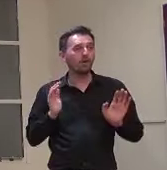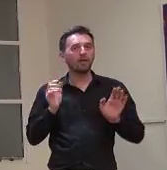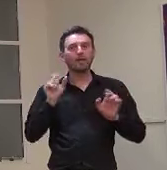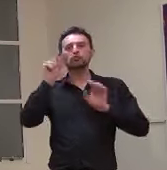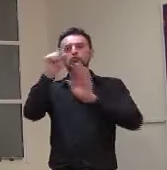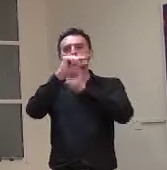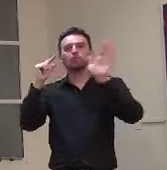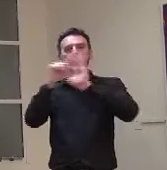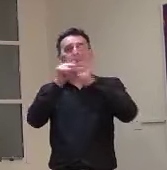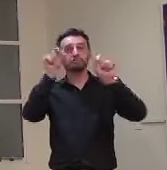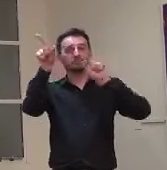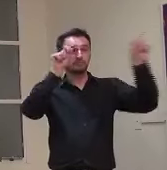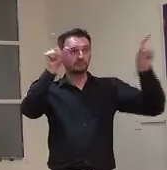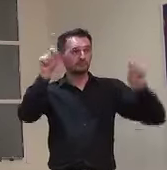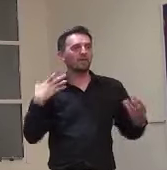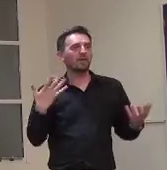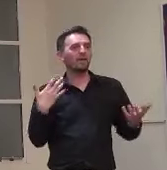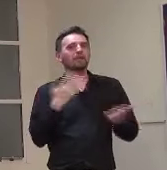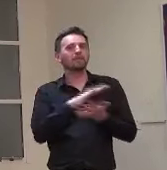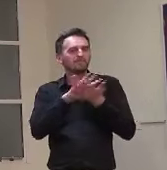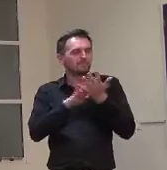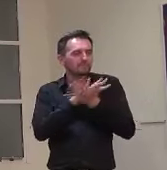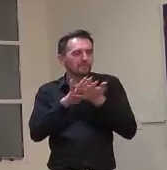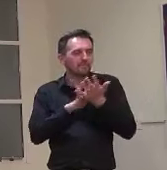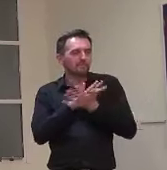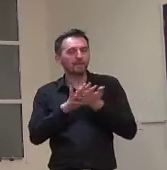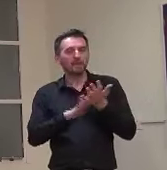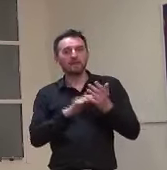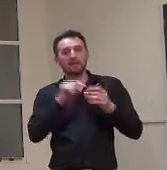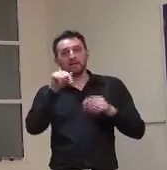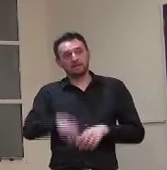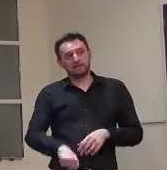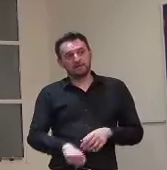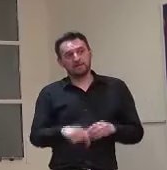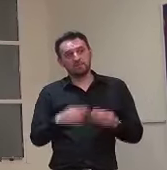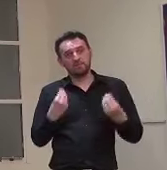sus propias resoluciones para poder poner en práctica